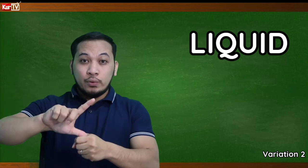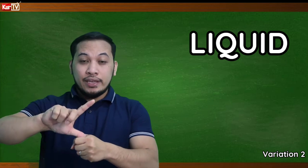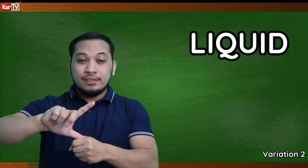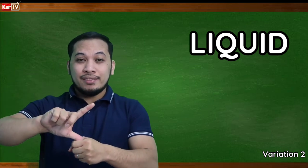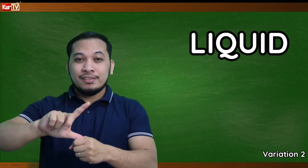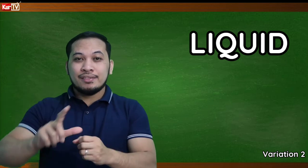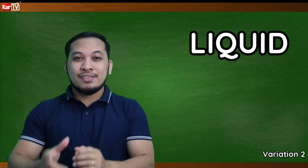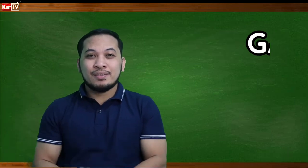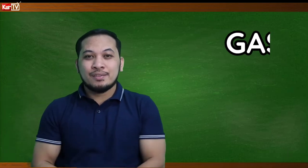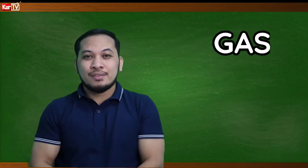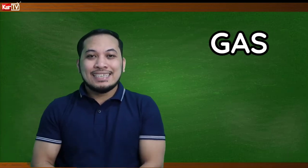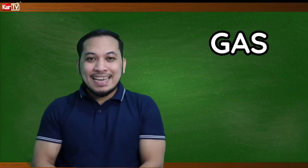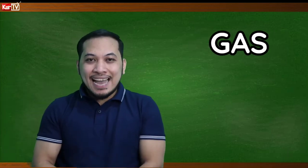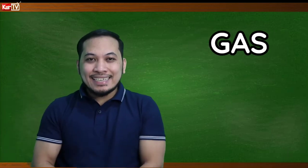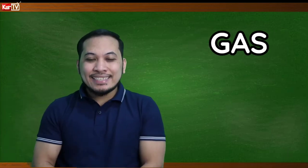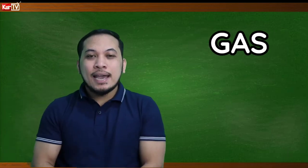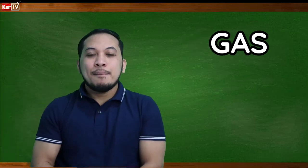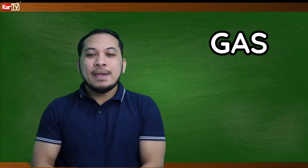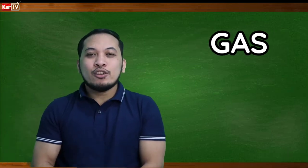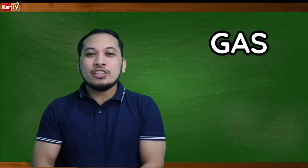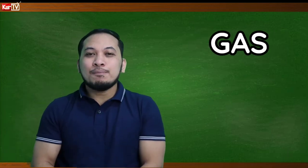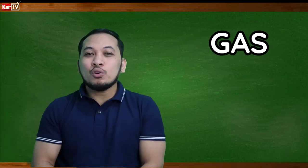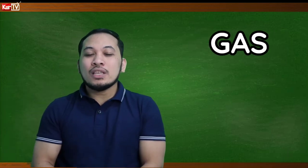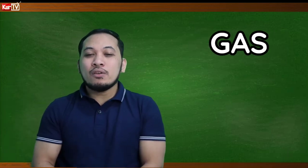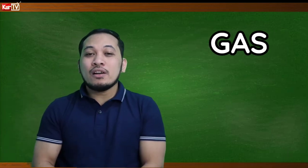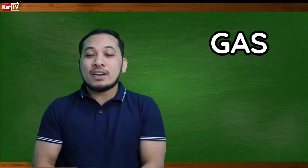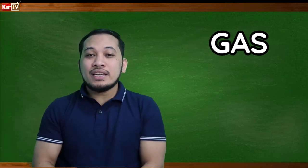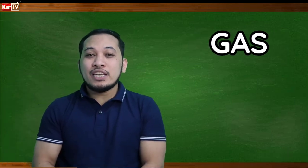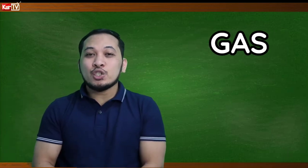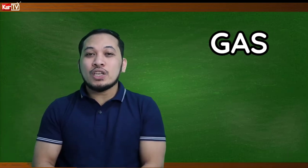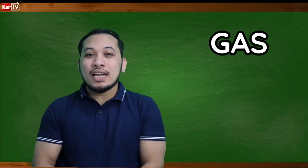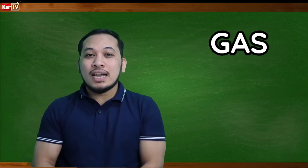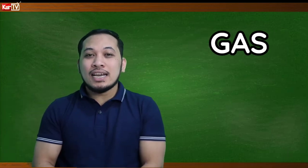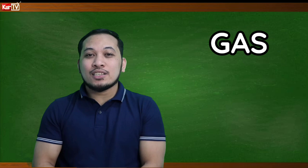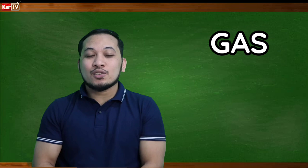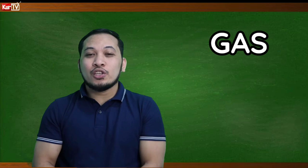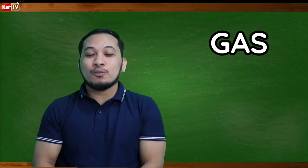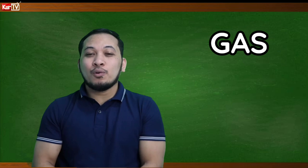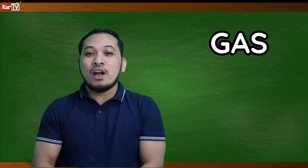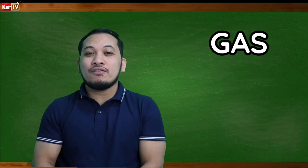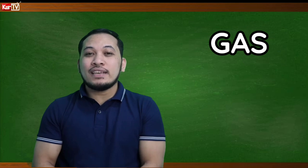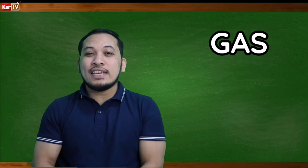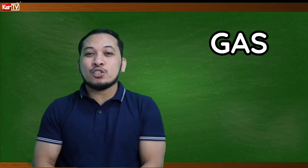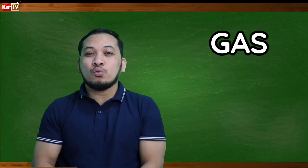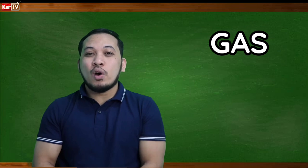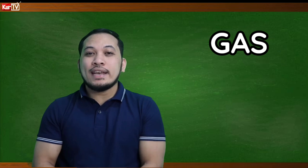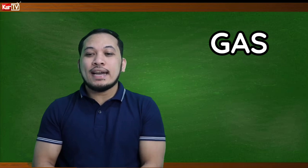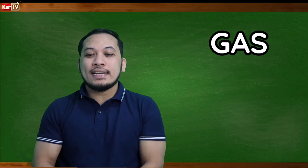Liquid. Gas, meron din pong dalawang variation ang gas. So ito po ang variation 1 ng